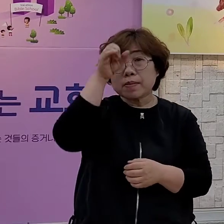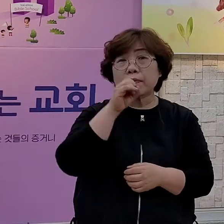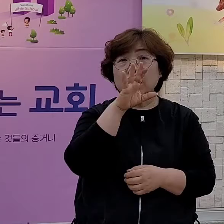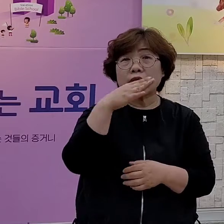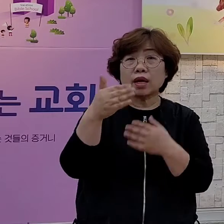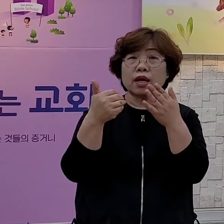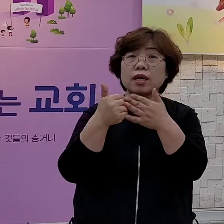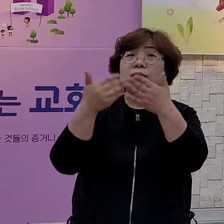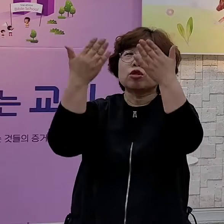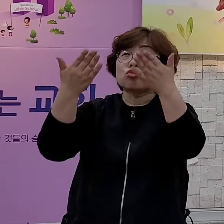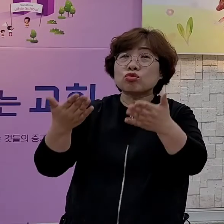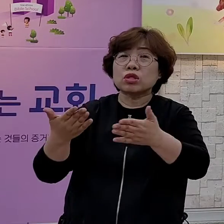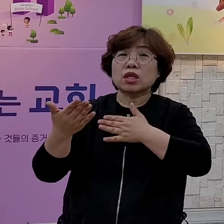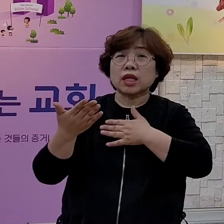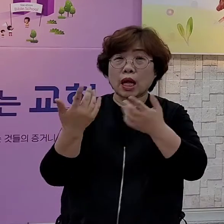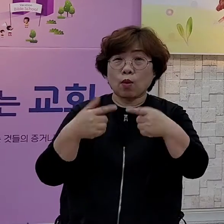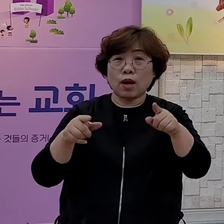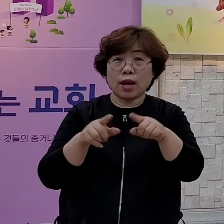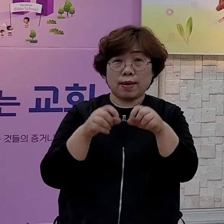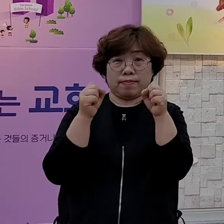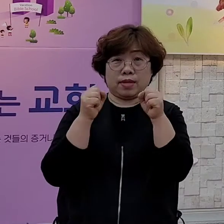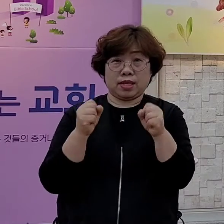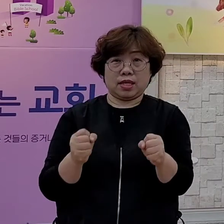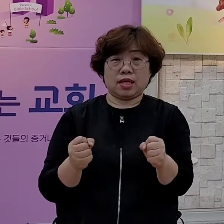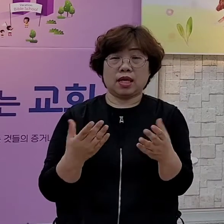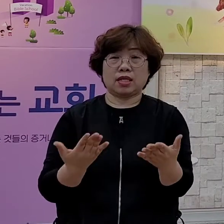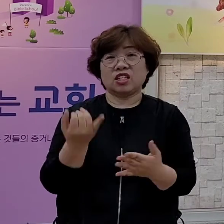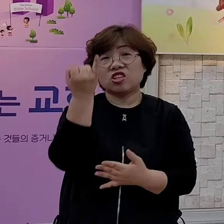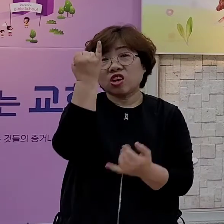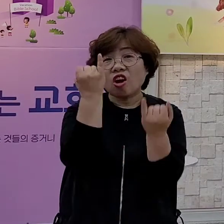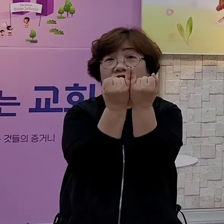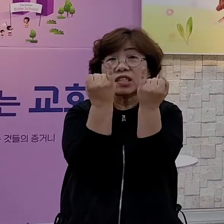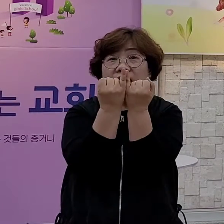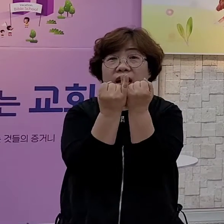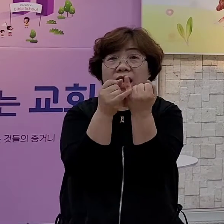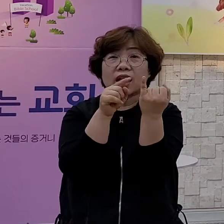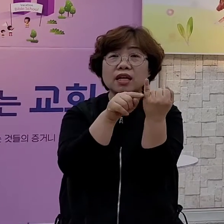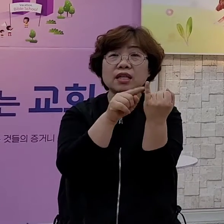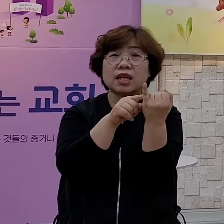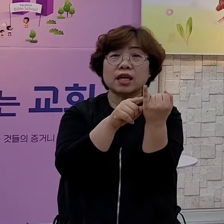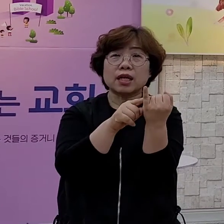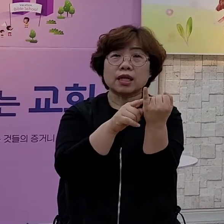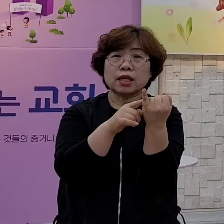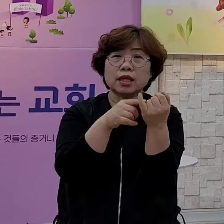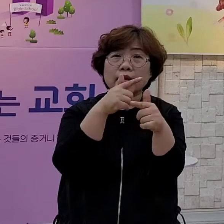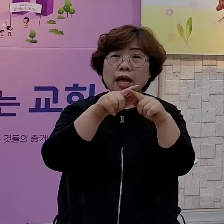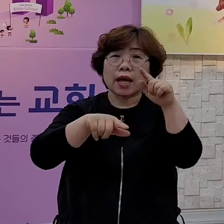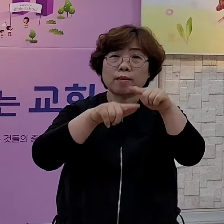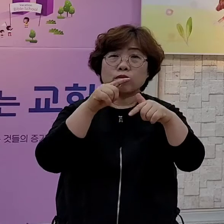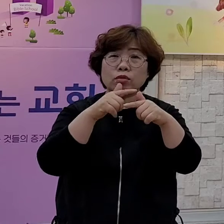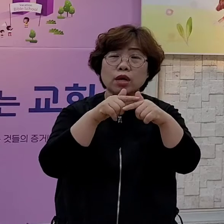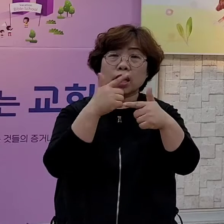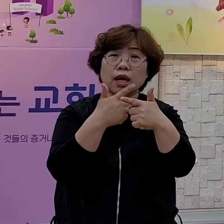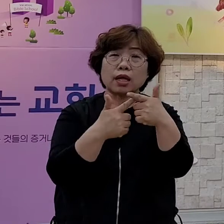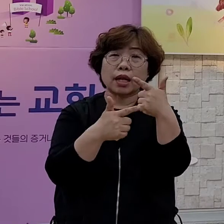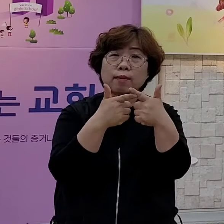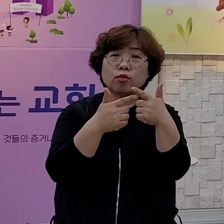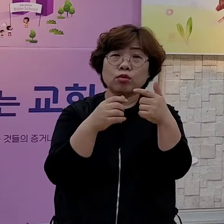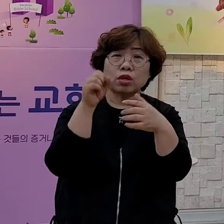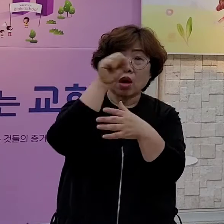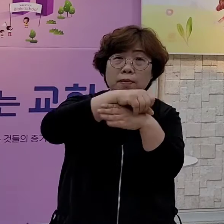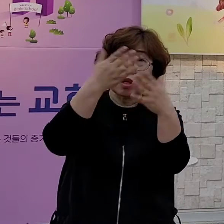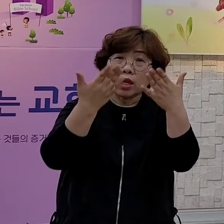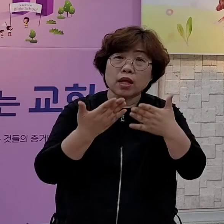아담이 이르되 하나님이 주셔서 나와 함께 있게 하신 여자 그가 그 나무 열매를 내게 주므로